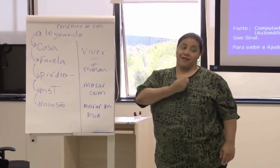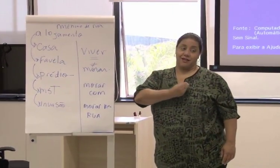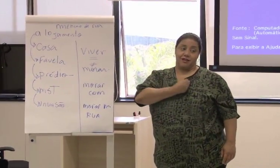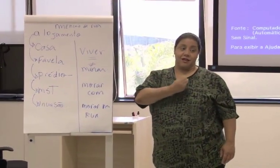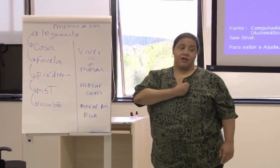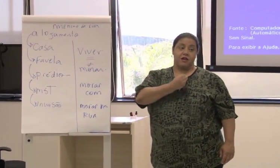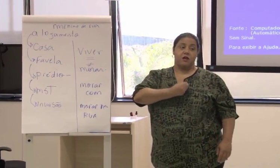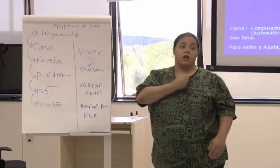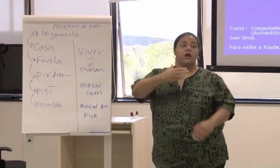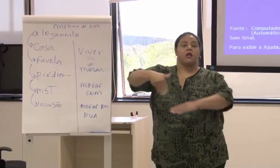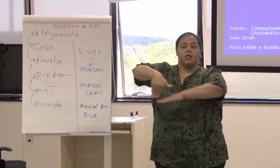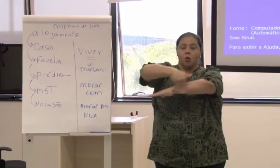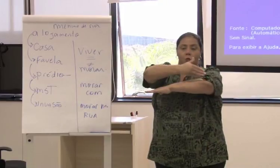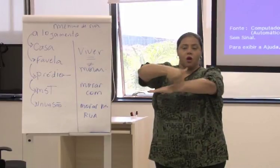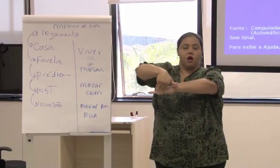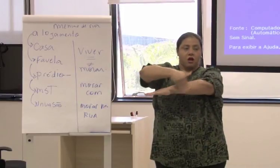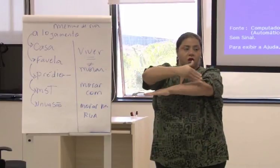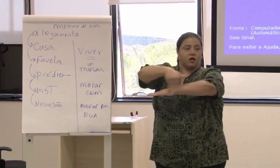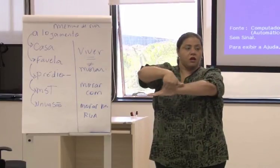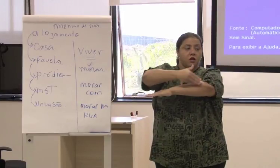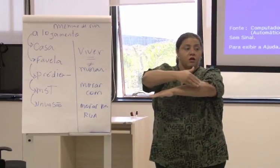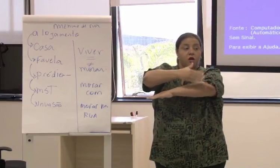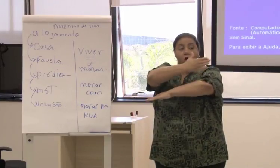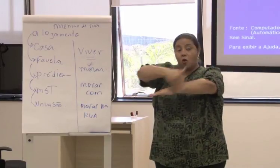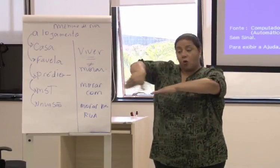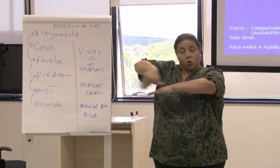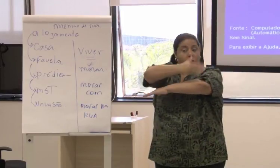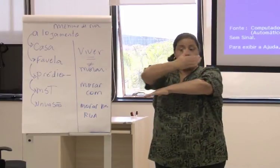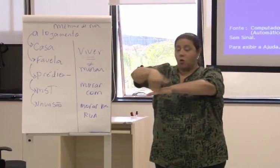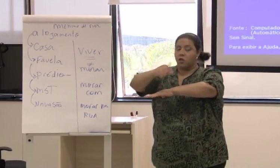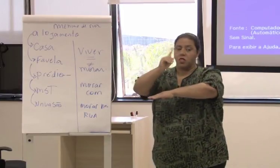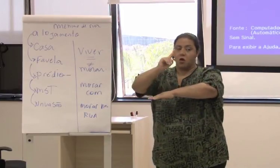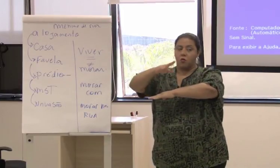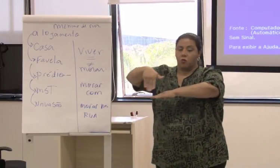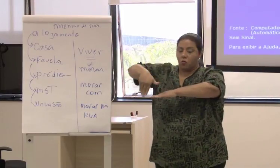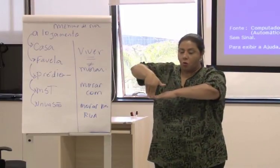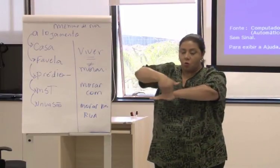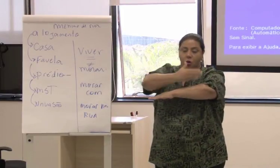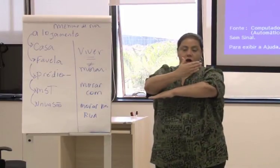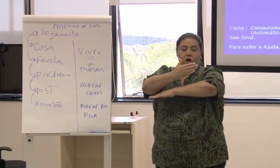Não.